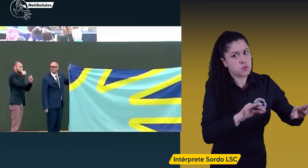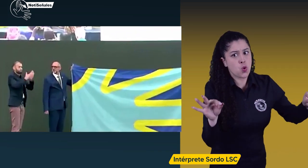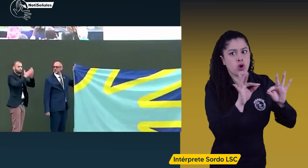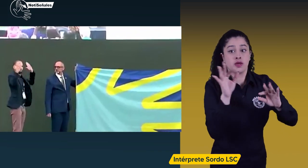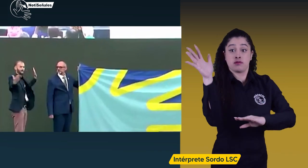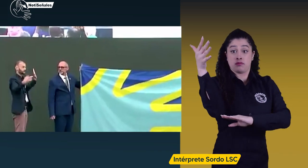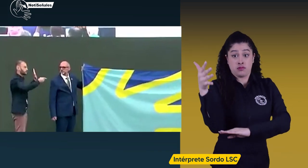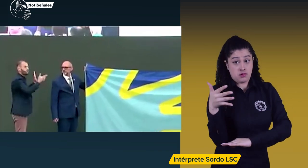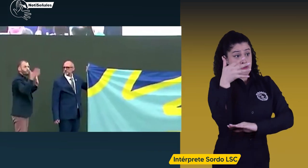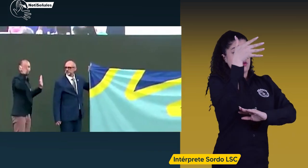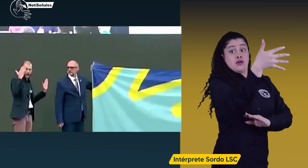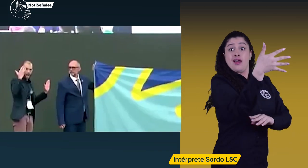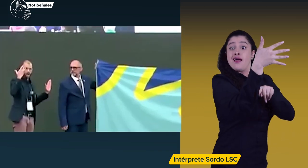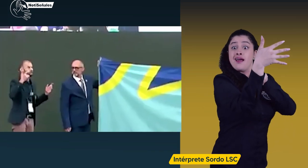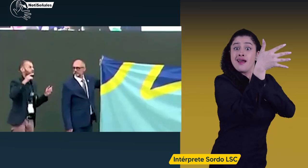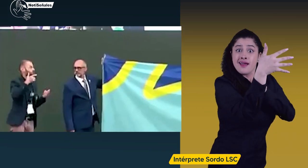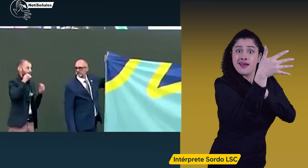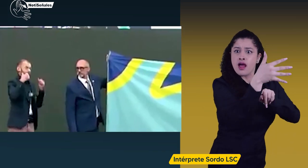¡Gracias!